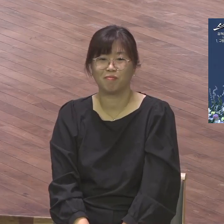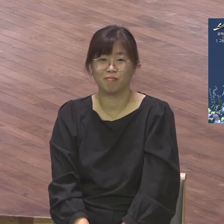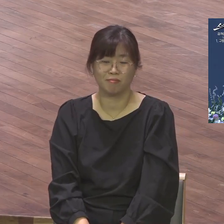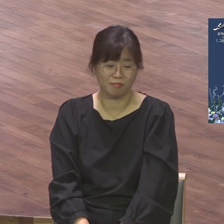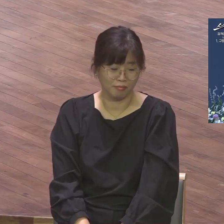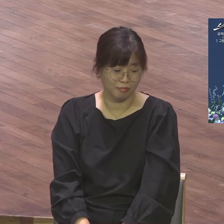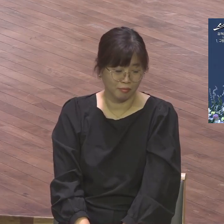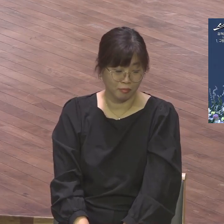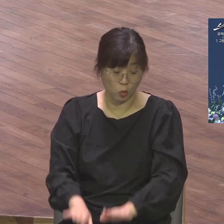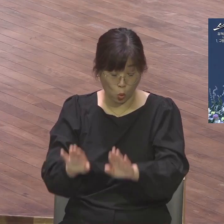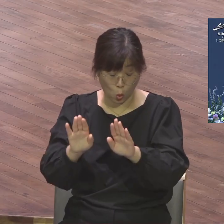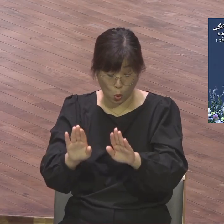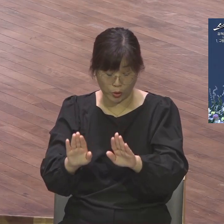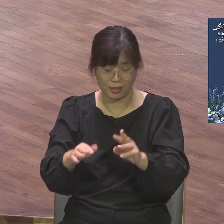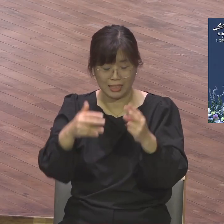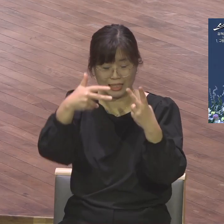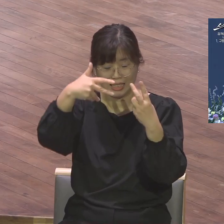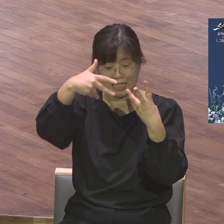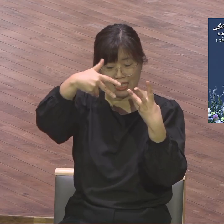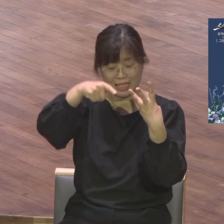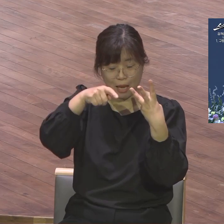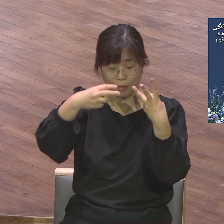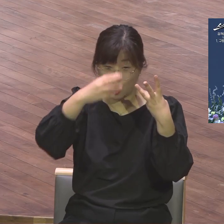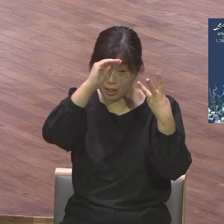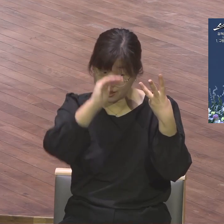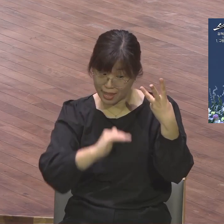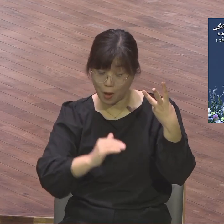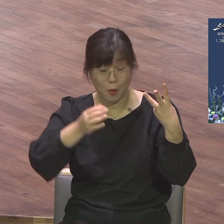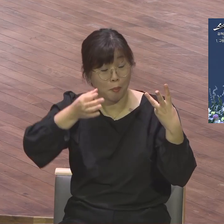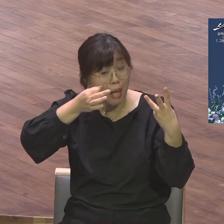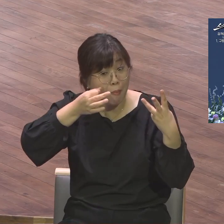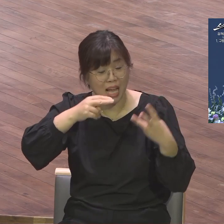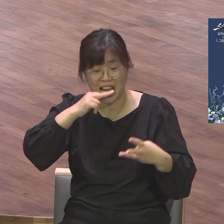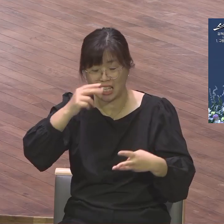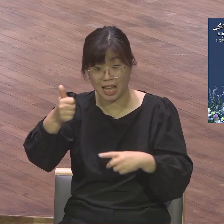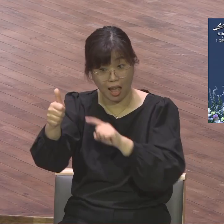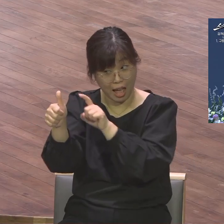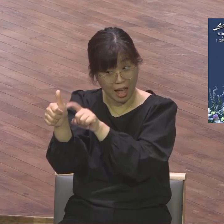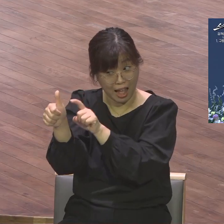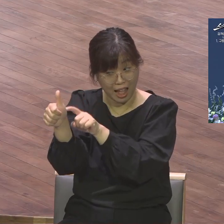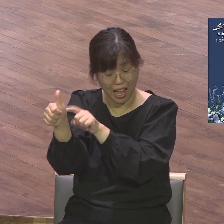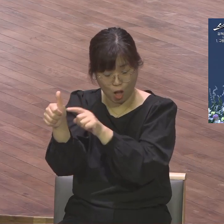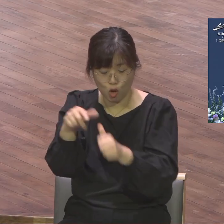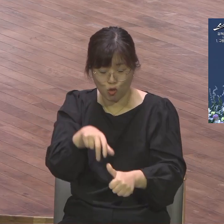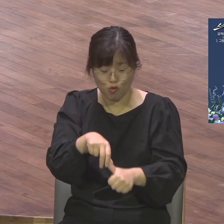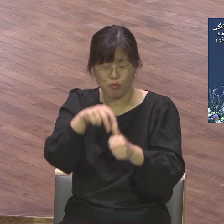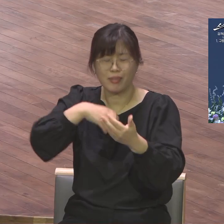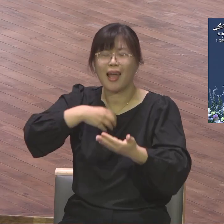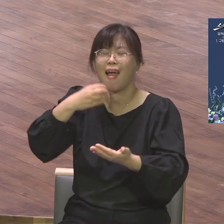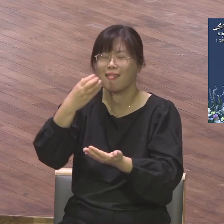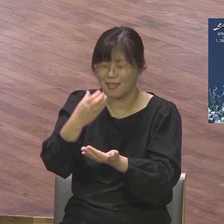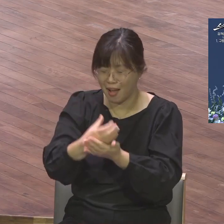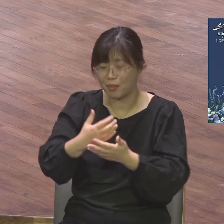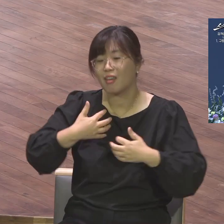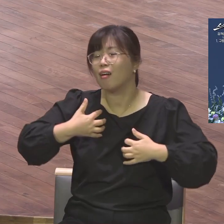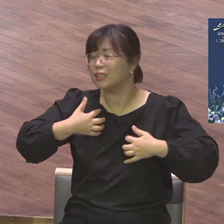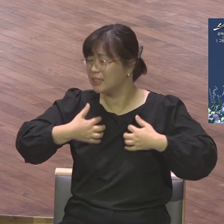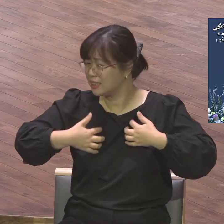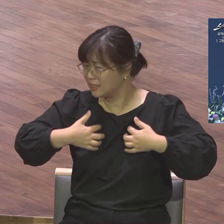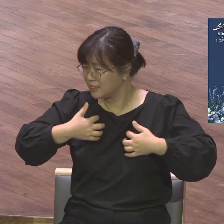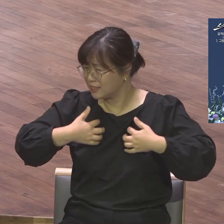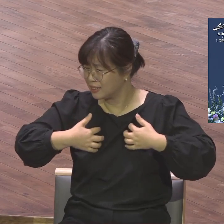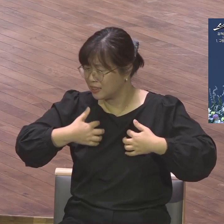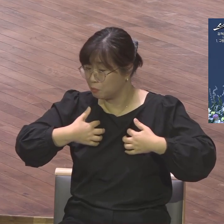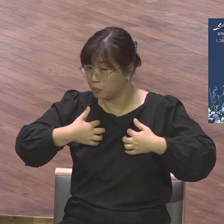본문 3절에 보면 이사야 선지자는 구원의 감격과 기쁨이